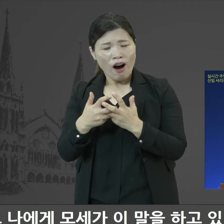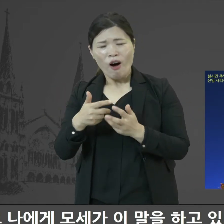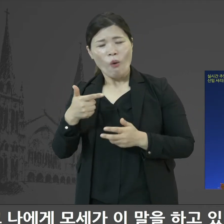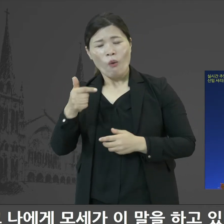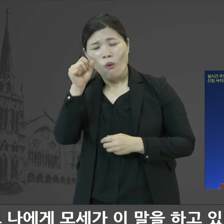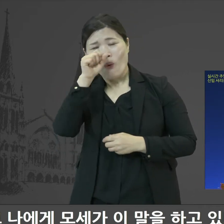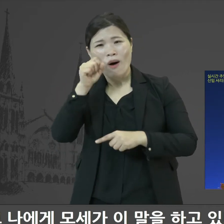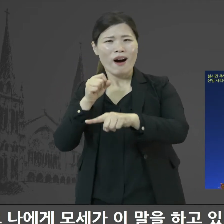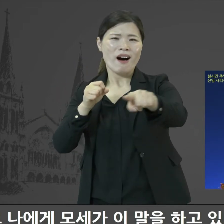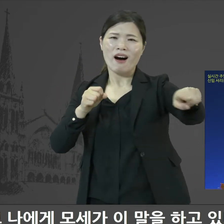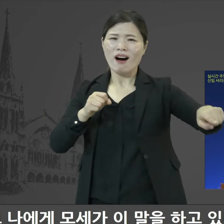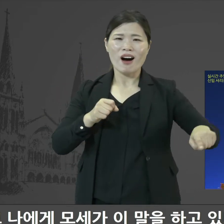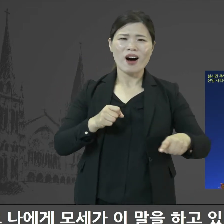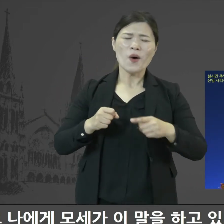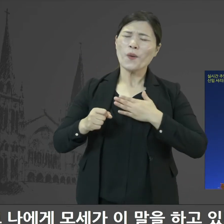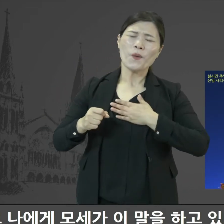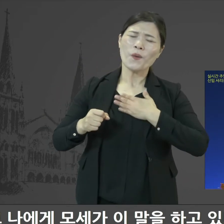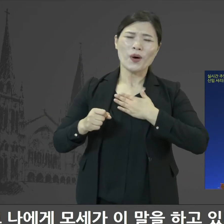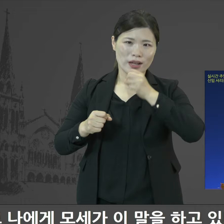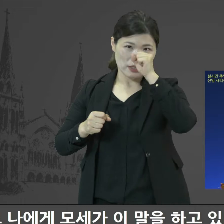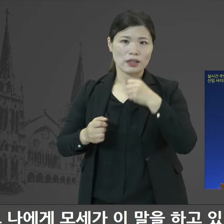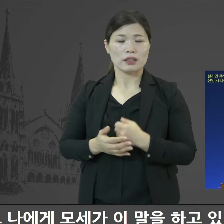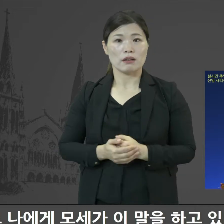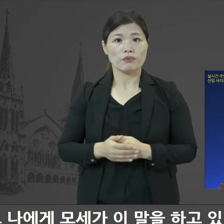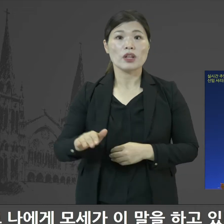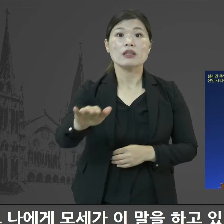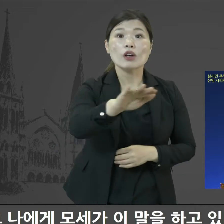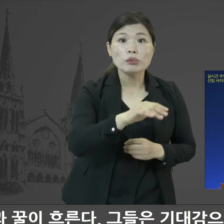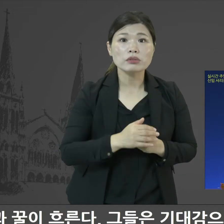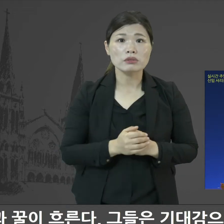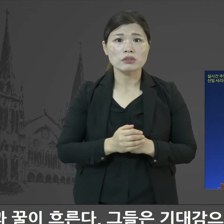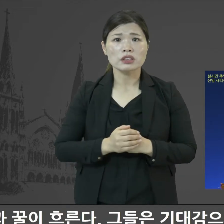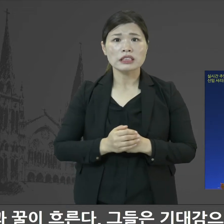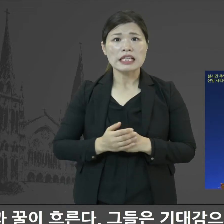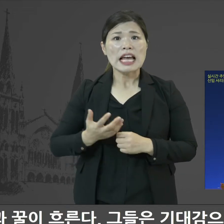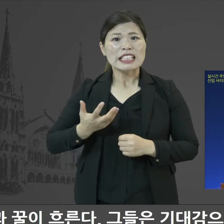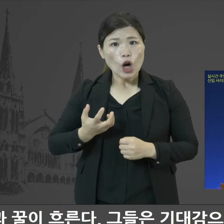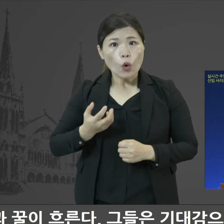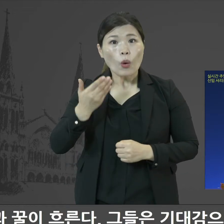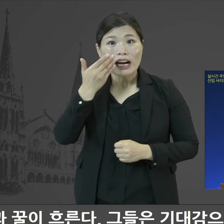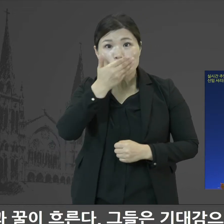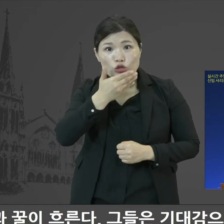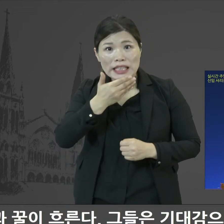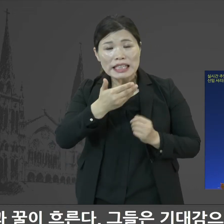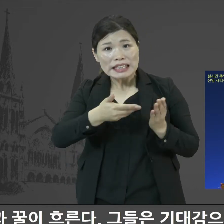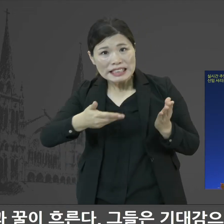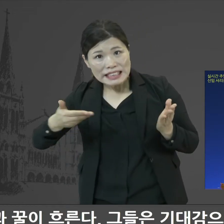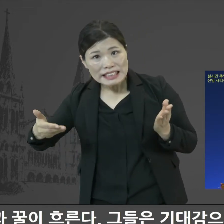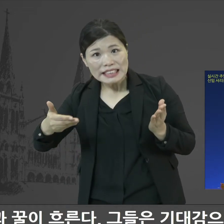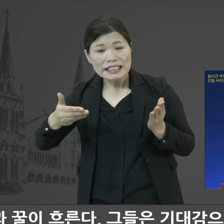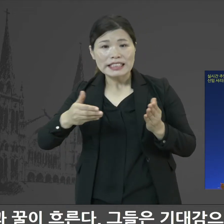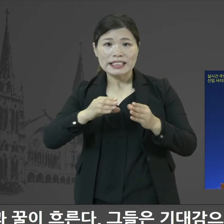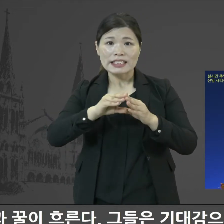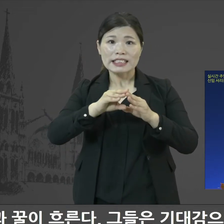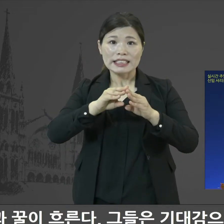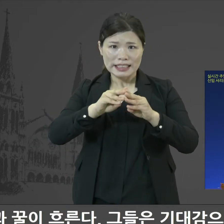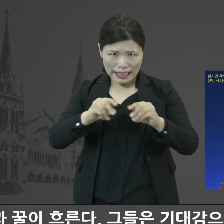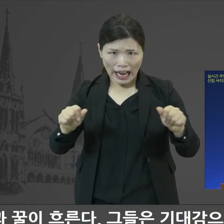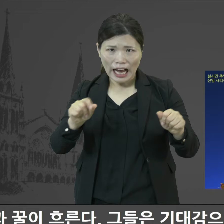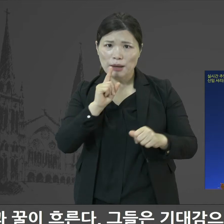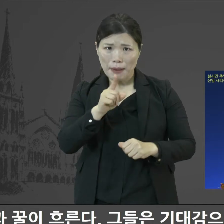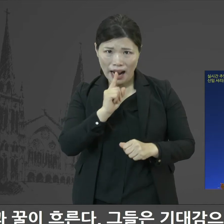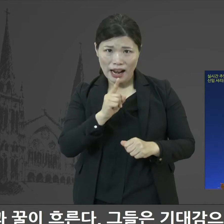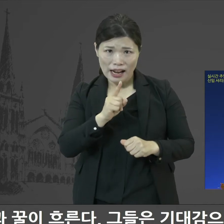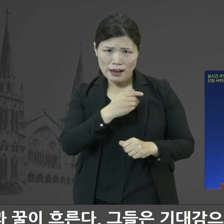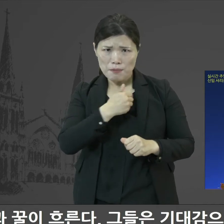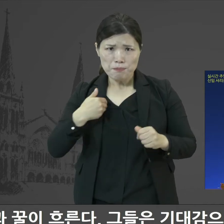올랐을 것입니다. 사실 여러분, 이 젖과 꿀이 흐르는 땅이라는 표현은요, 원래 이 애굽을 표현하던 그런